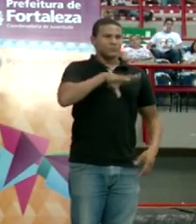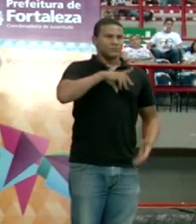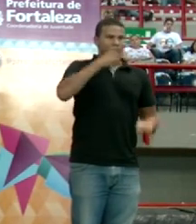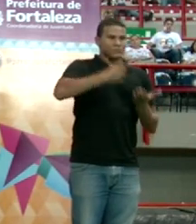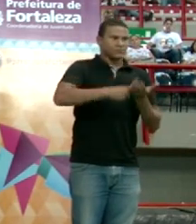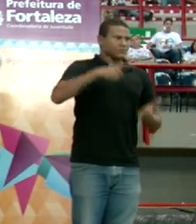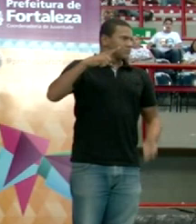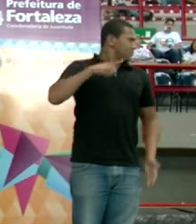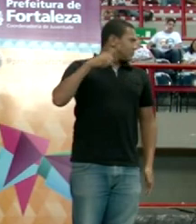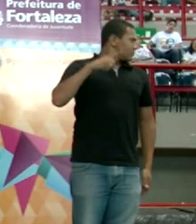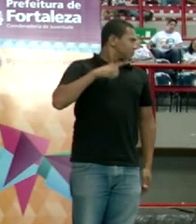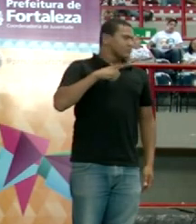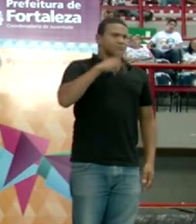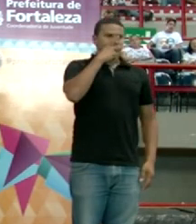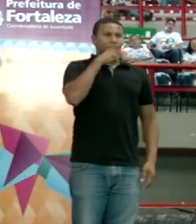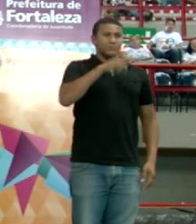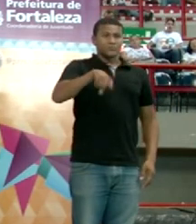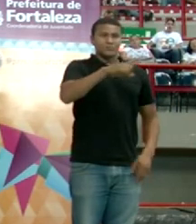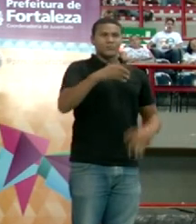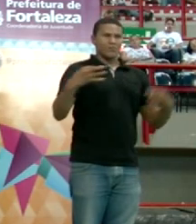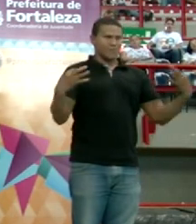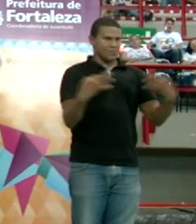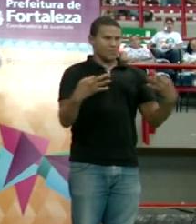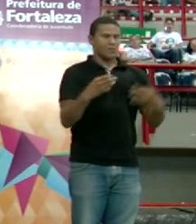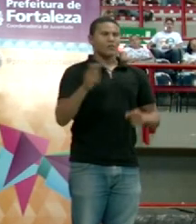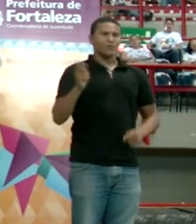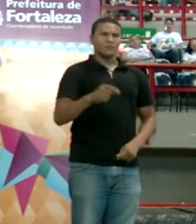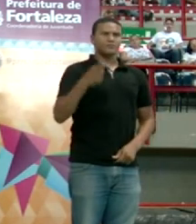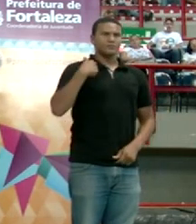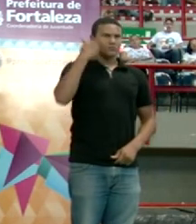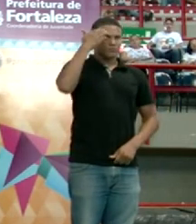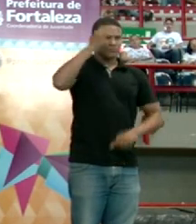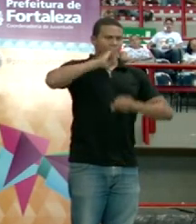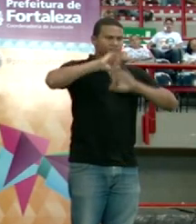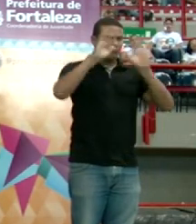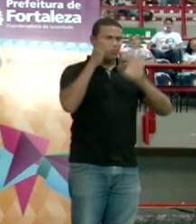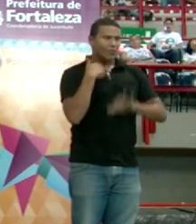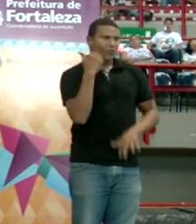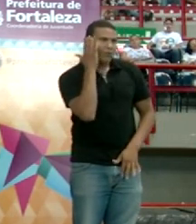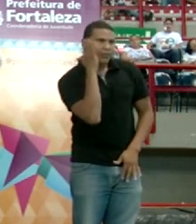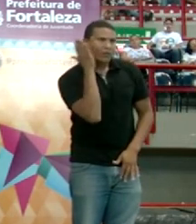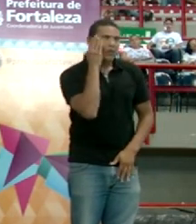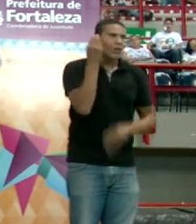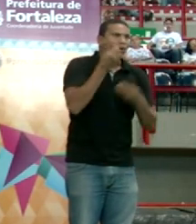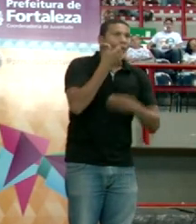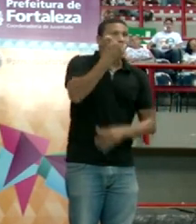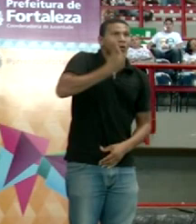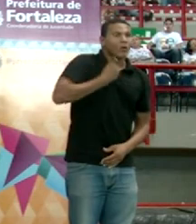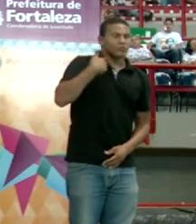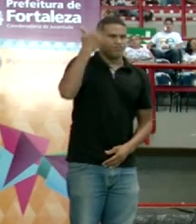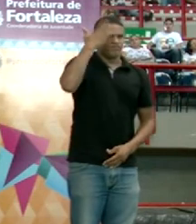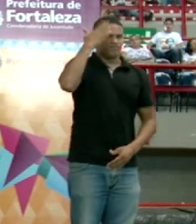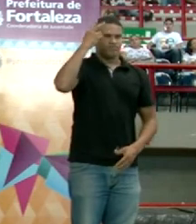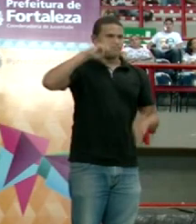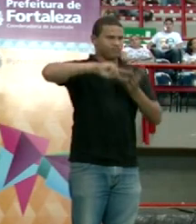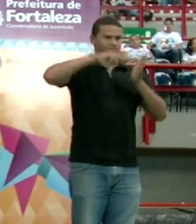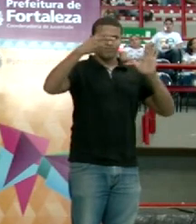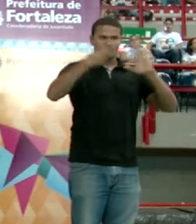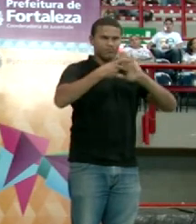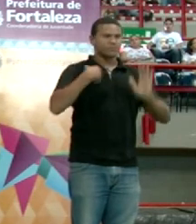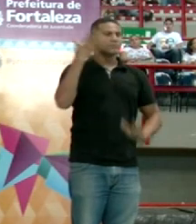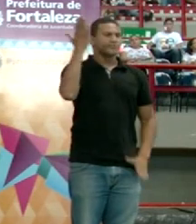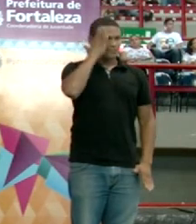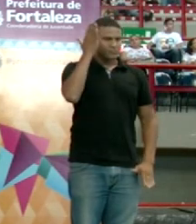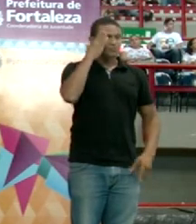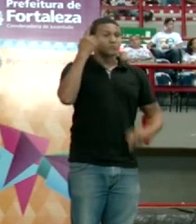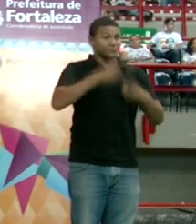código, você é perfeitamente capaz de decodificar a minha mensagem. Porque você